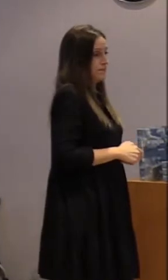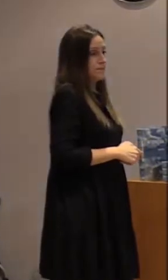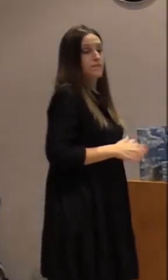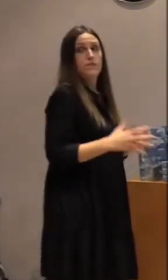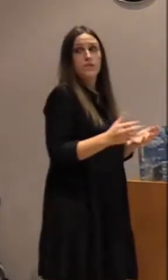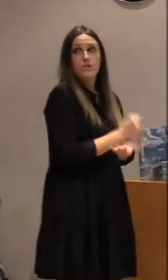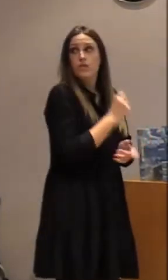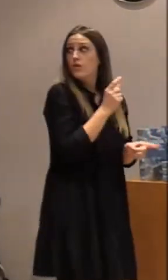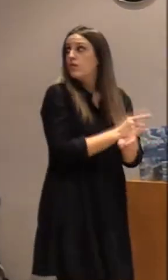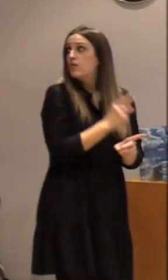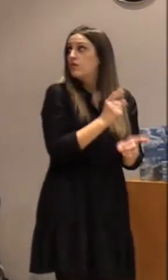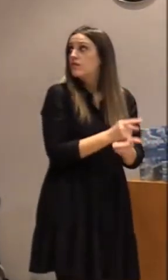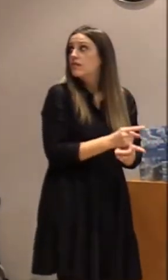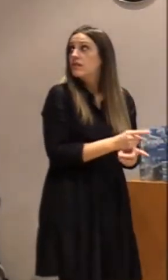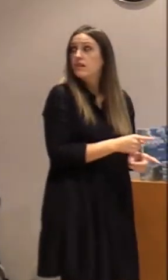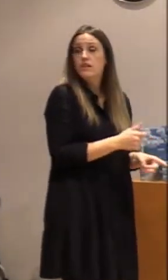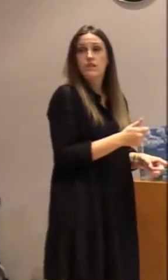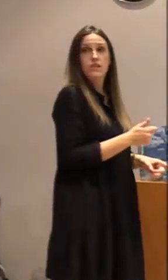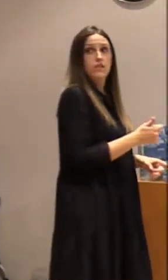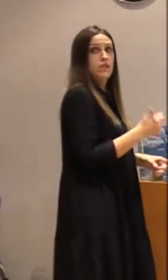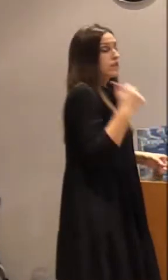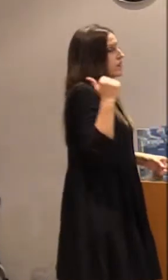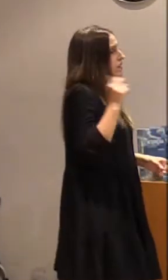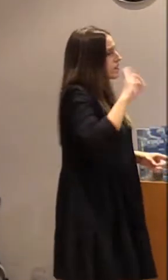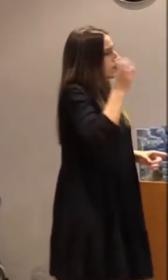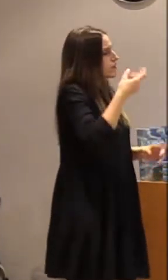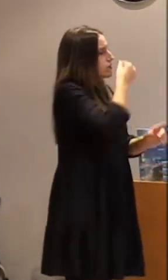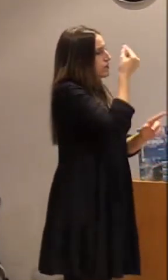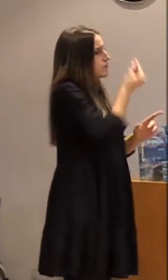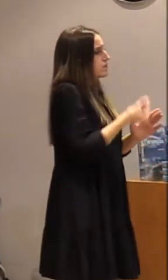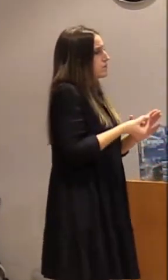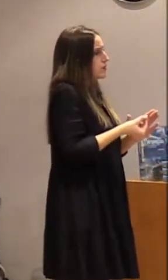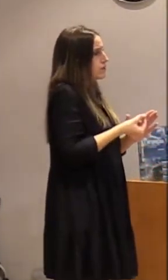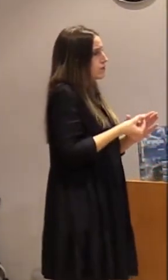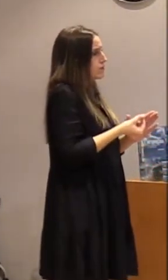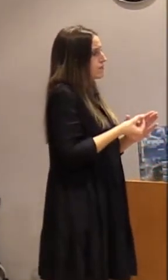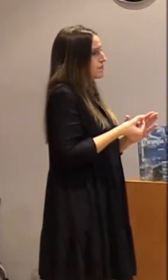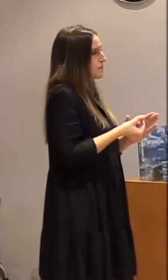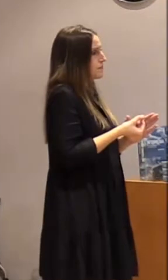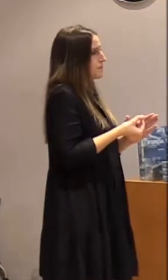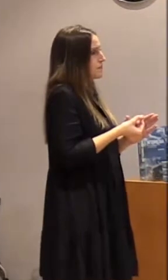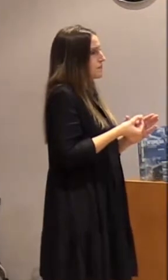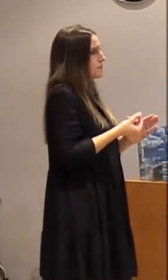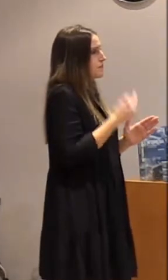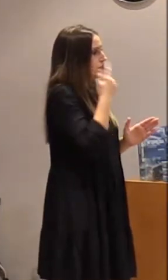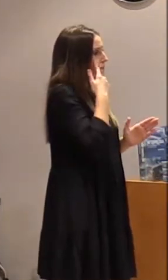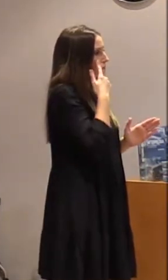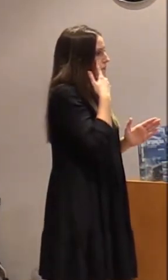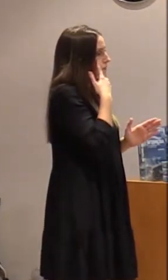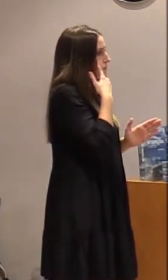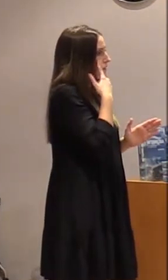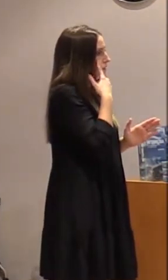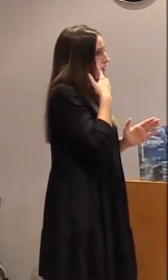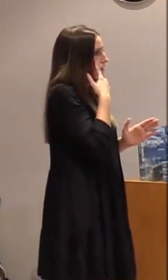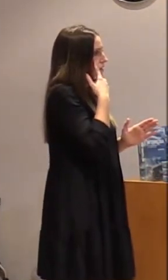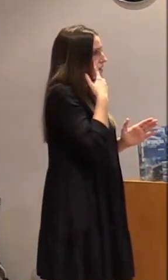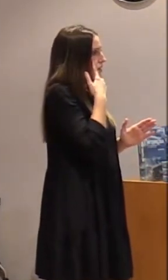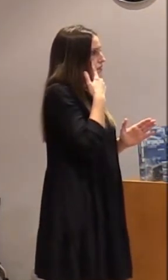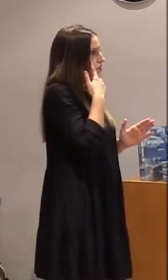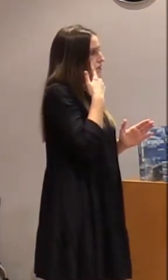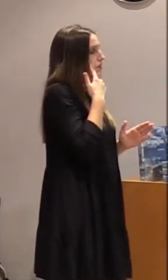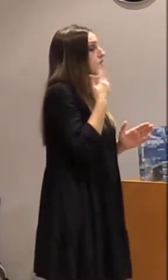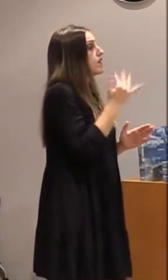Todo lo contrario, parece que este otro pintor, Matinil, que fijaros que en este caso pues hace